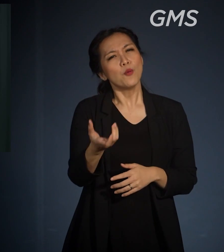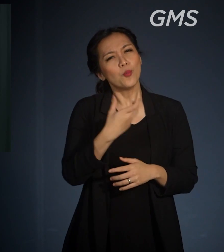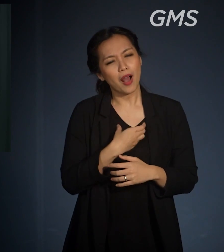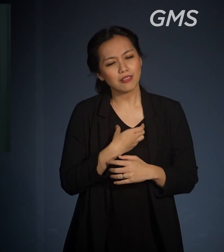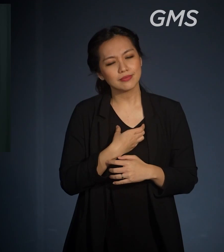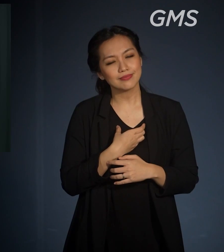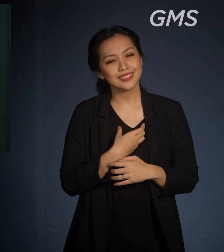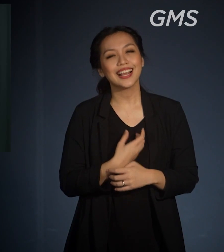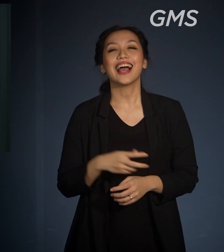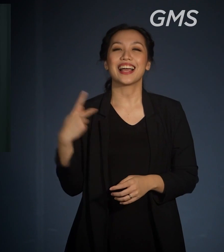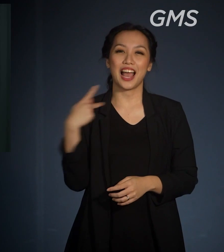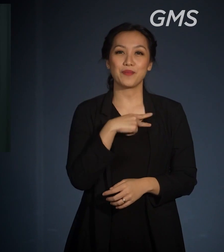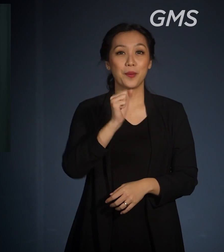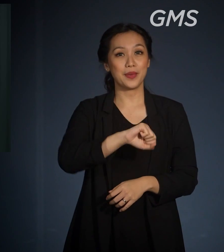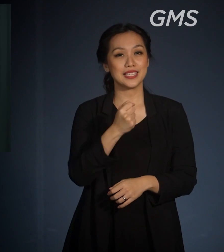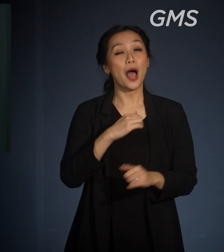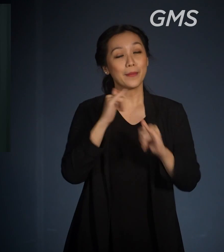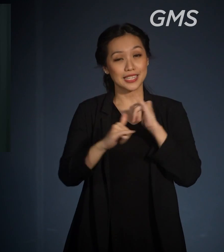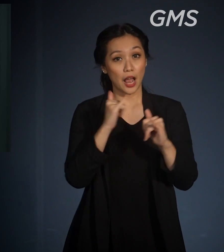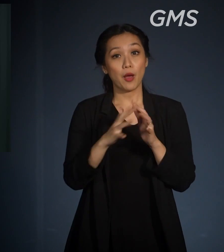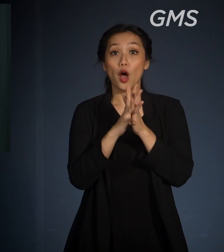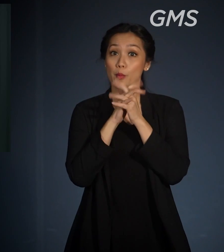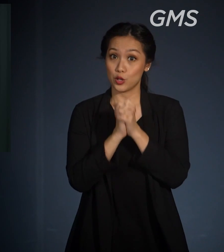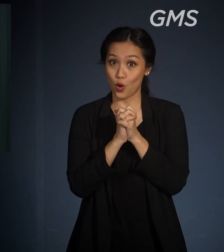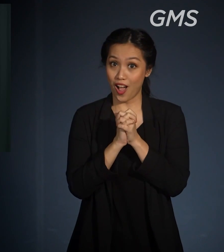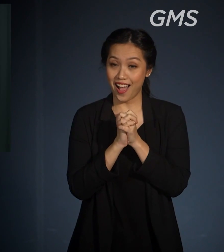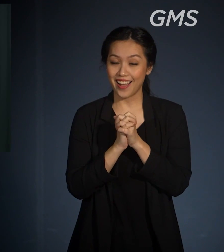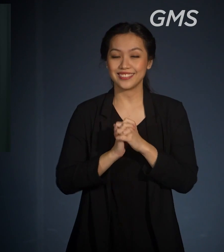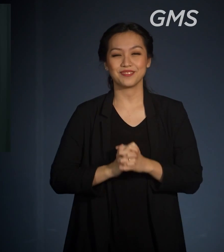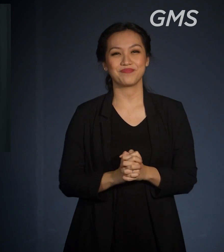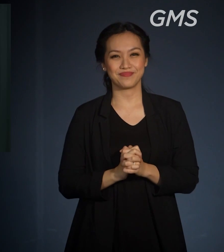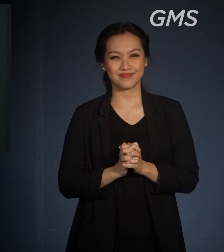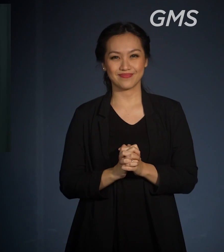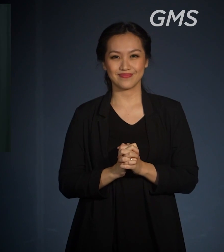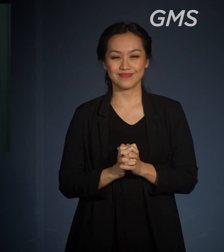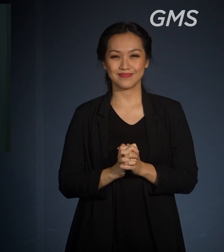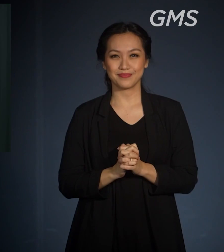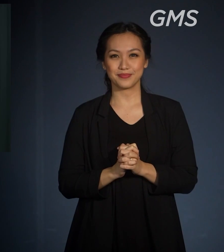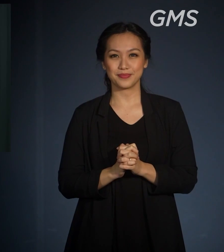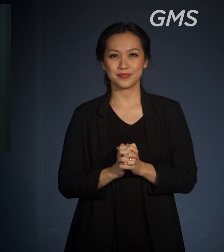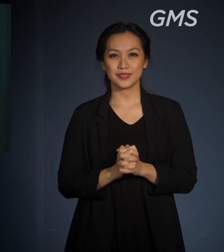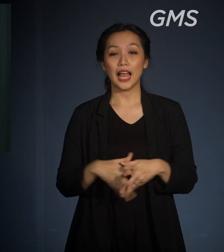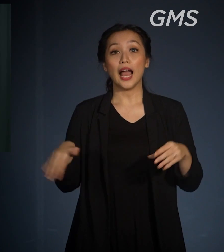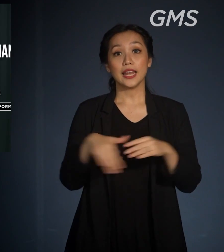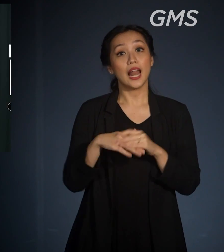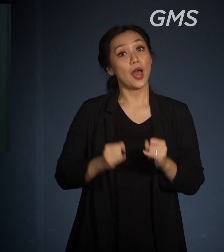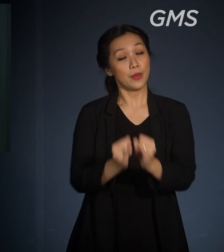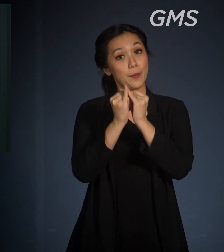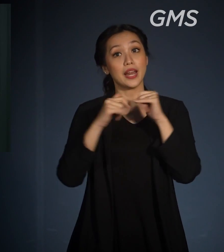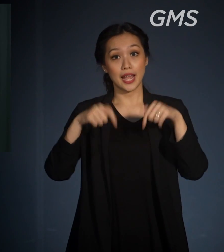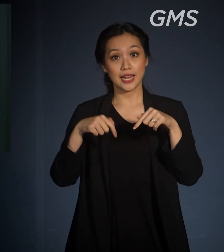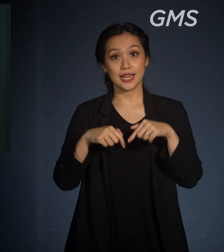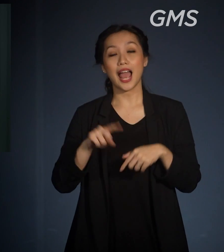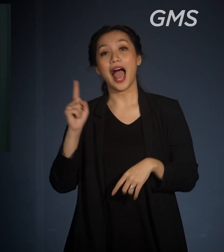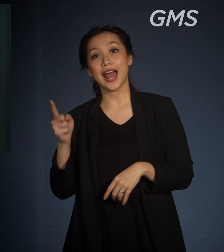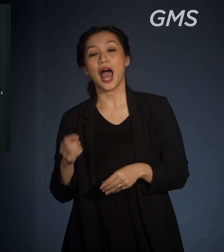Doa, kami rindu berada bersama-sama dengan Anda dan kami rindu berdoa untuk saudara sekalian. Dan di dalam ibadah ini, saudaraku,